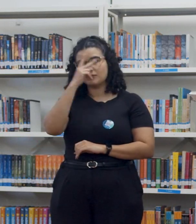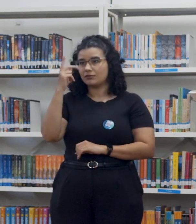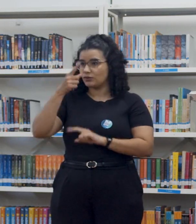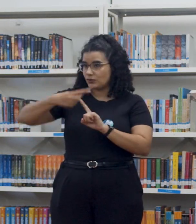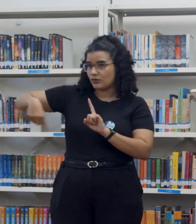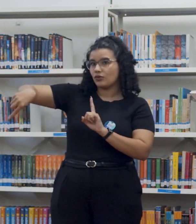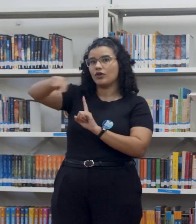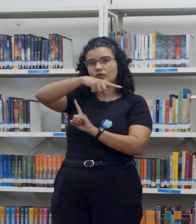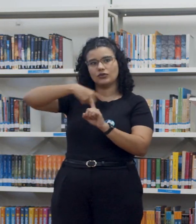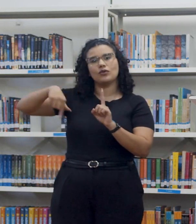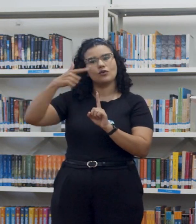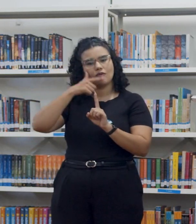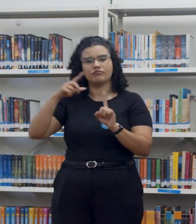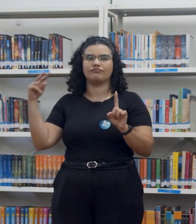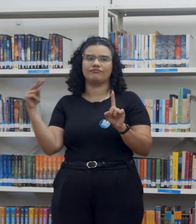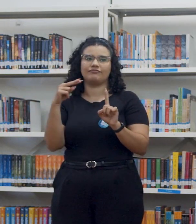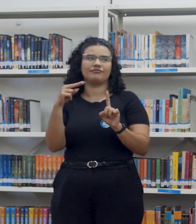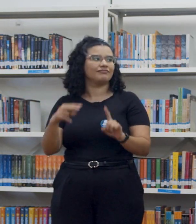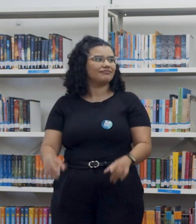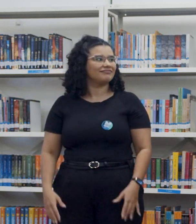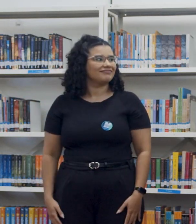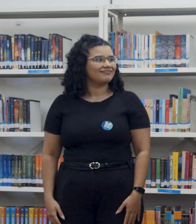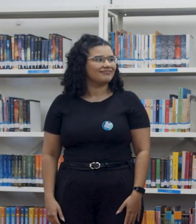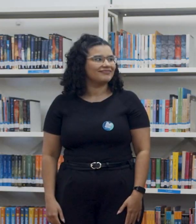ao redor conseguem ver.